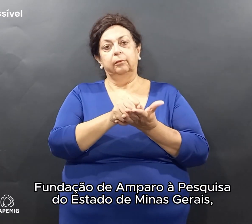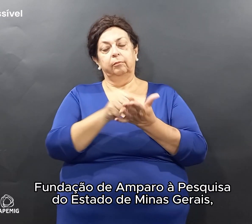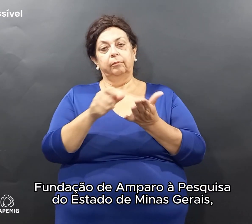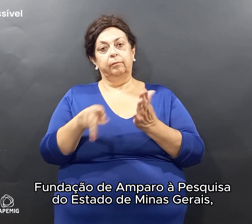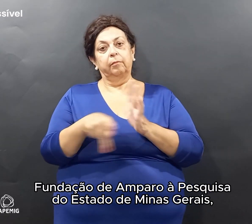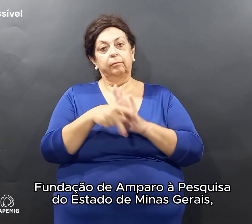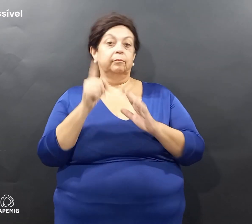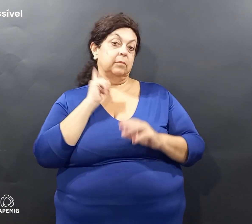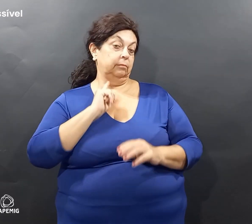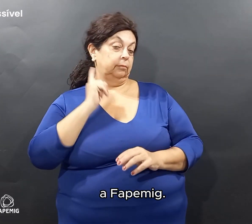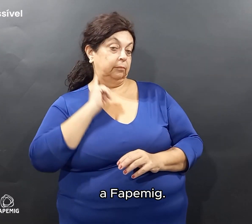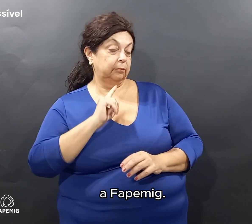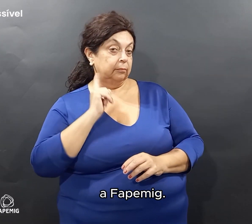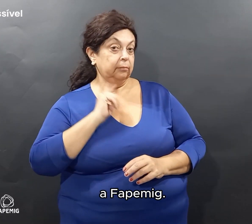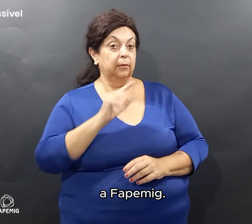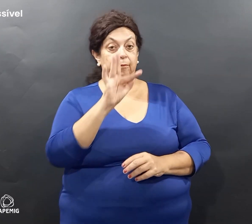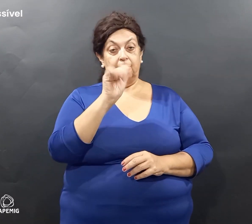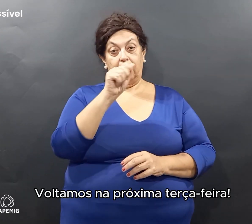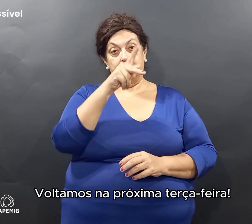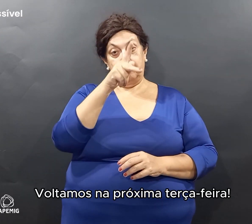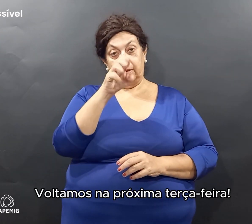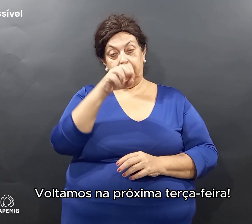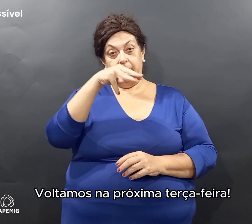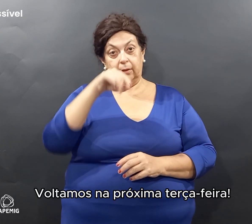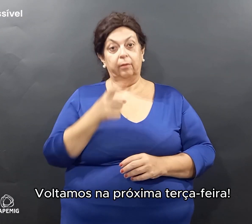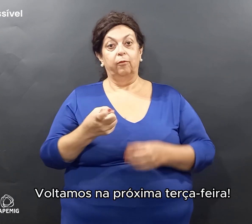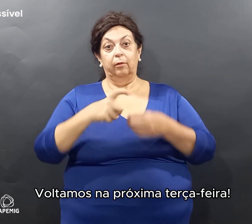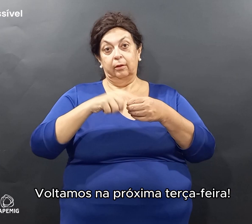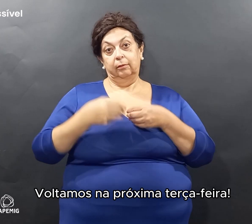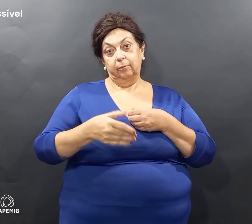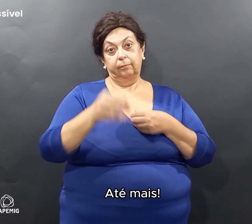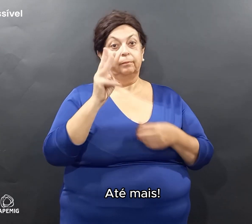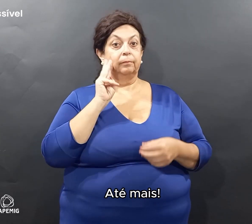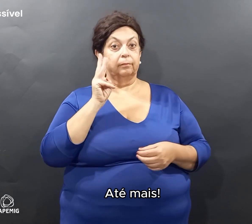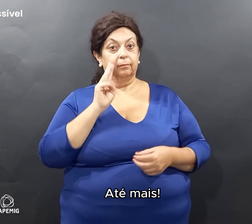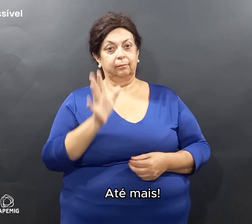Minas Gerais, a FAPEMIG. Voltamos na próxima terça-feira. Até mais.